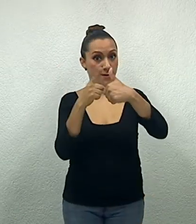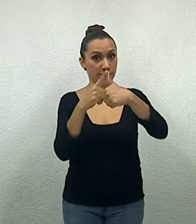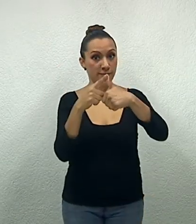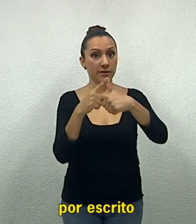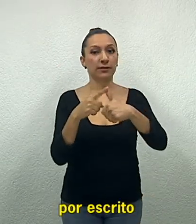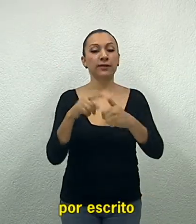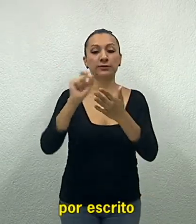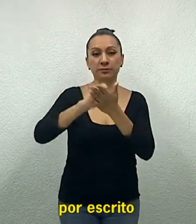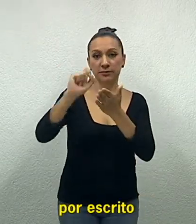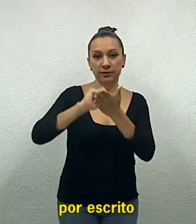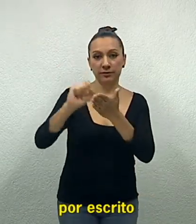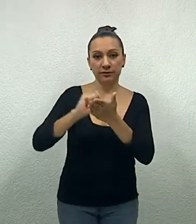por escrito